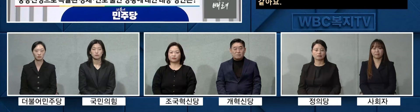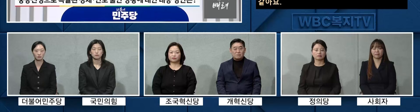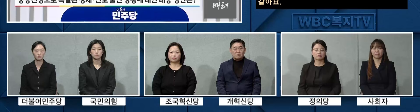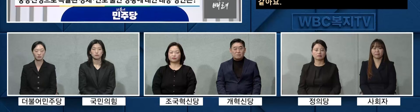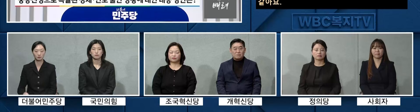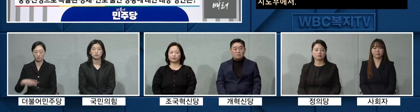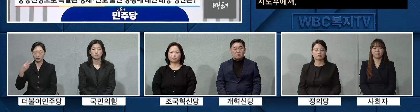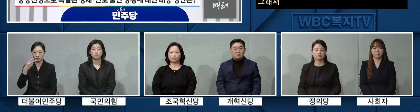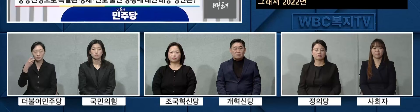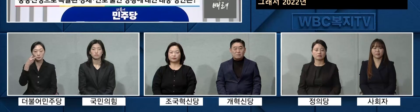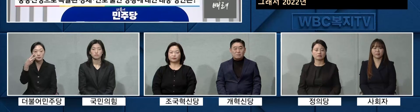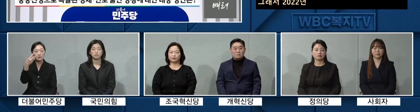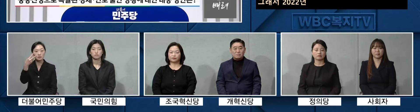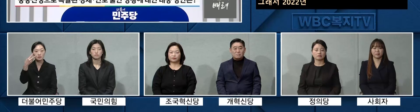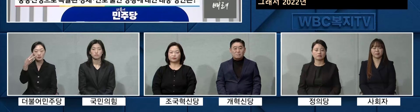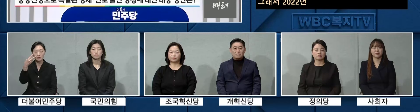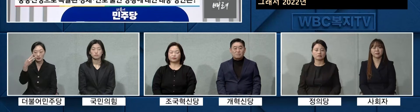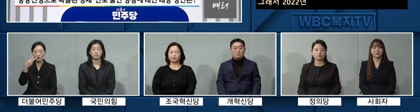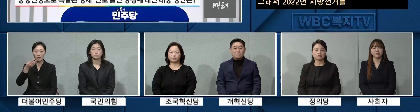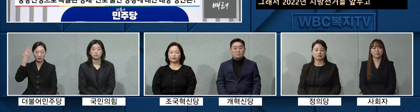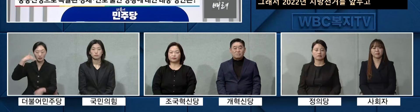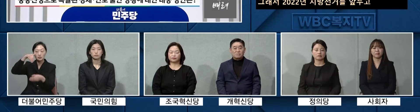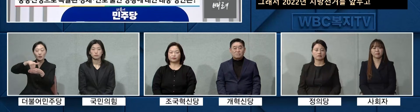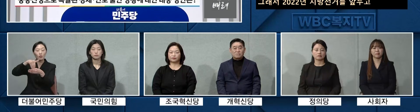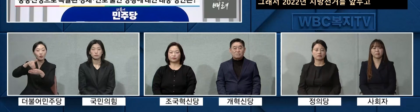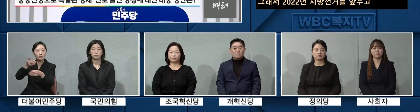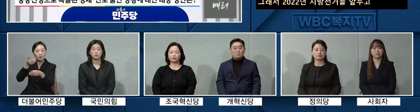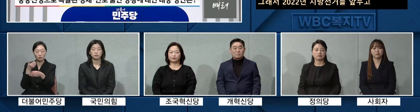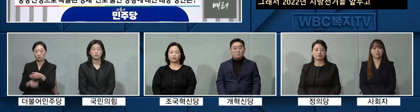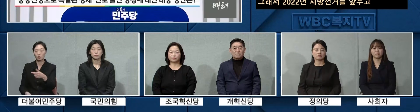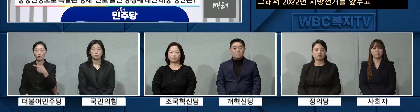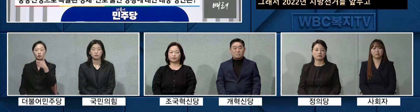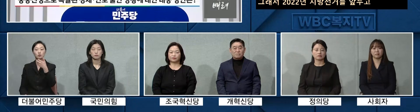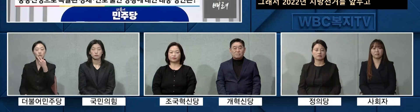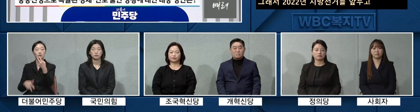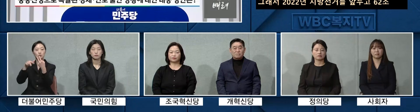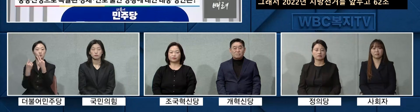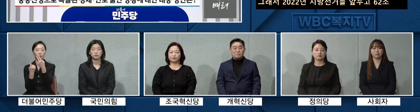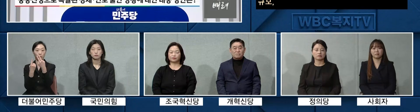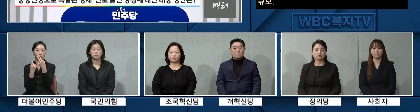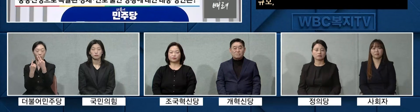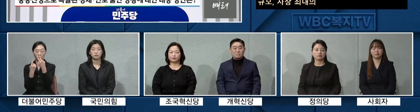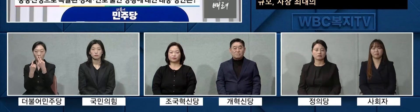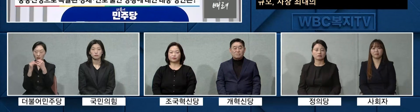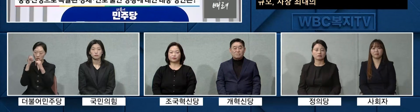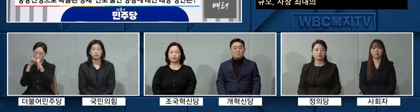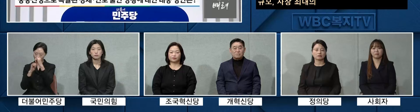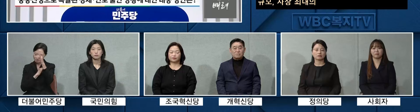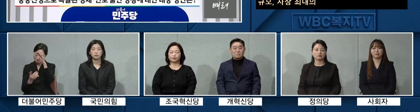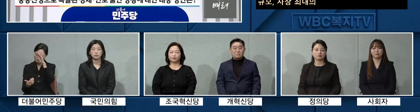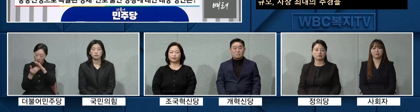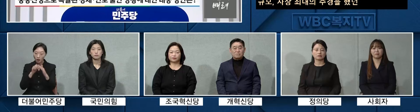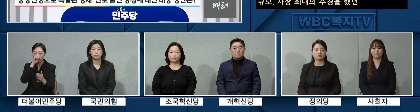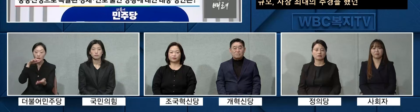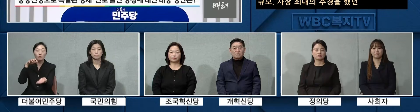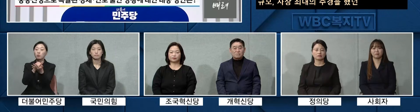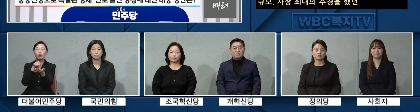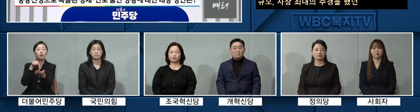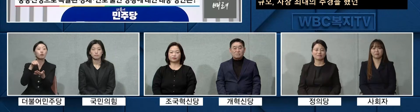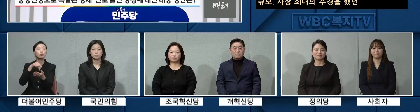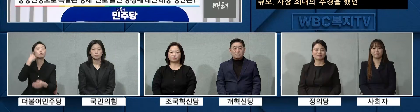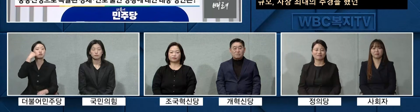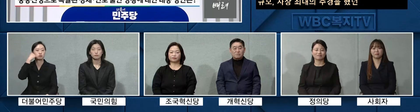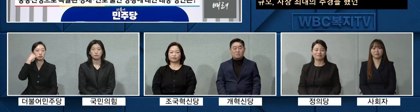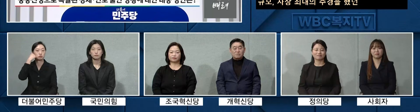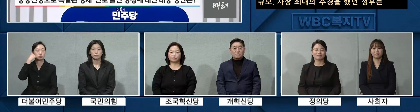2022년 지방선거를 앞두고 62조 규모 사상 최대의 추경을 했던 정부는